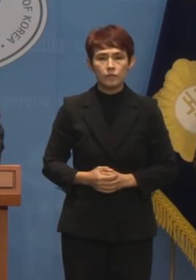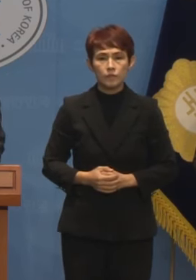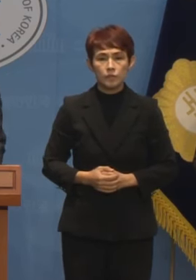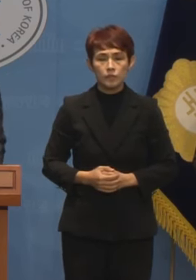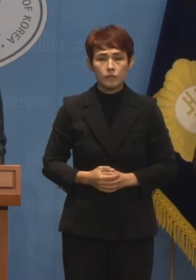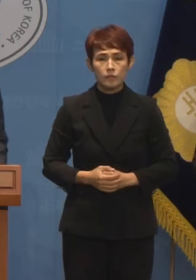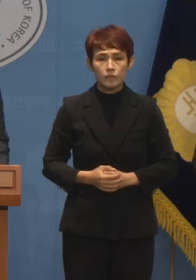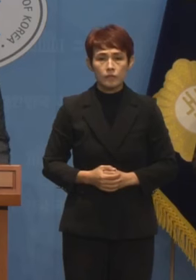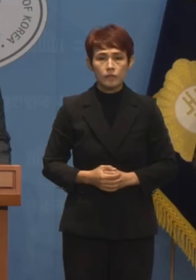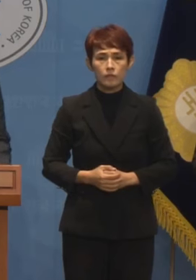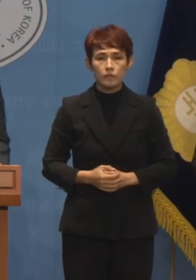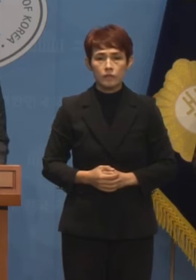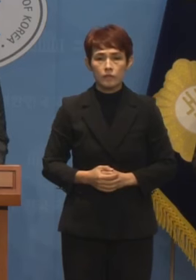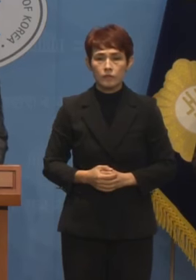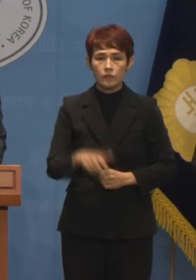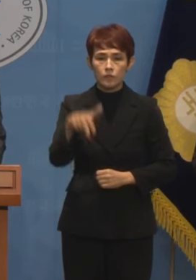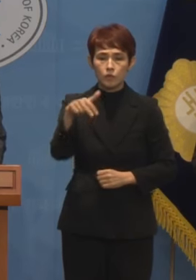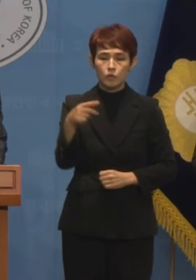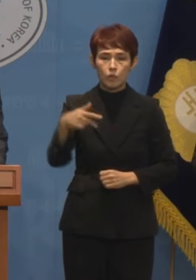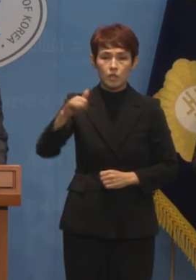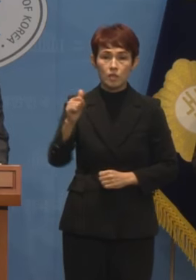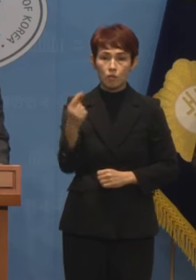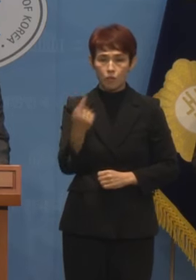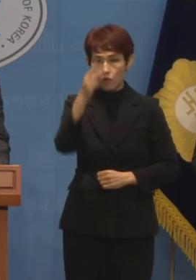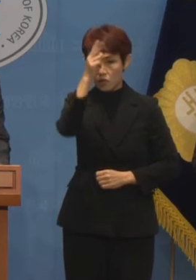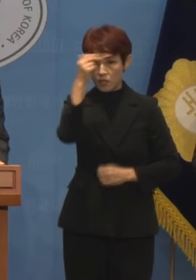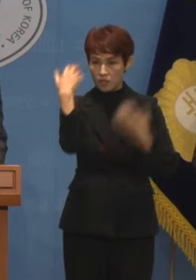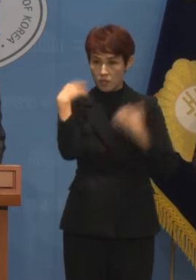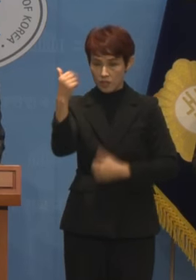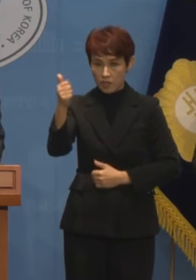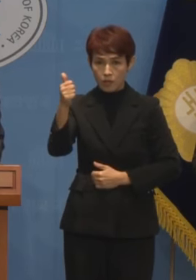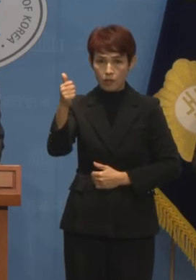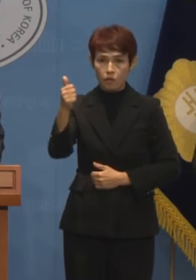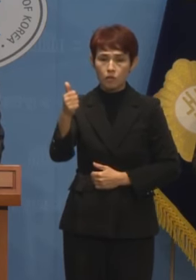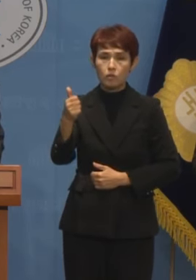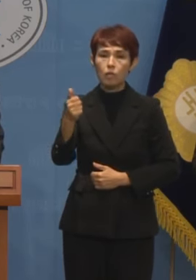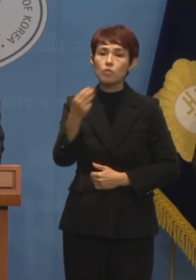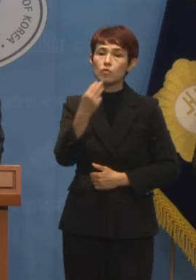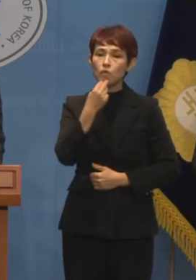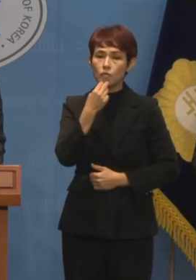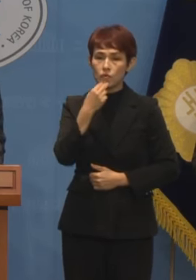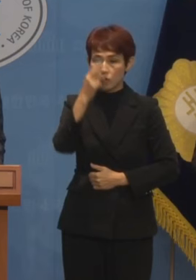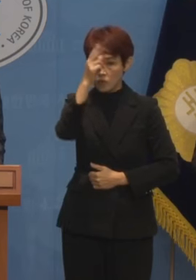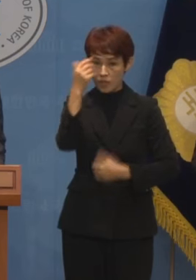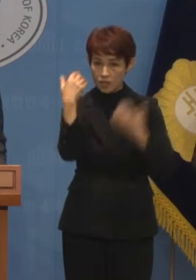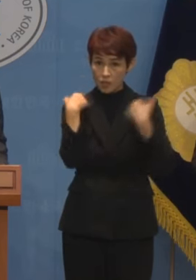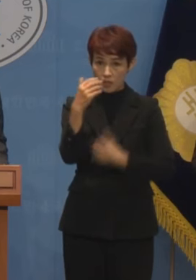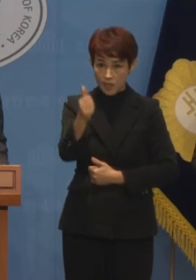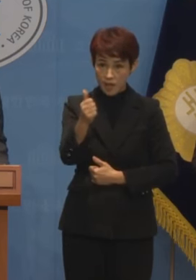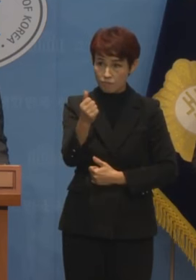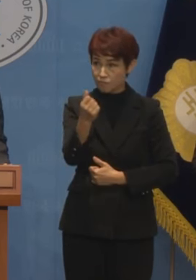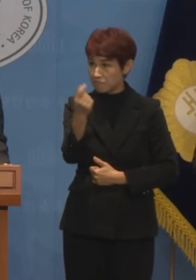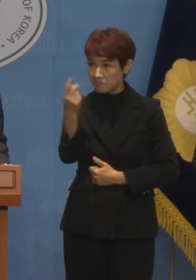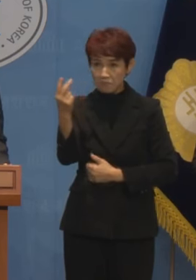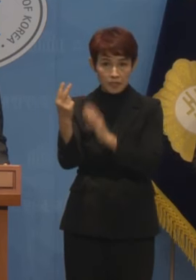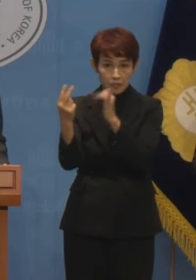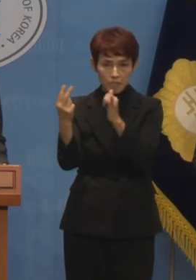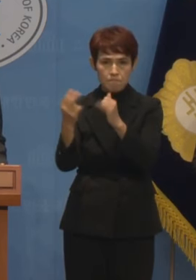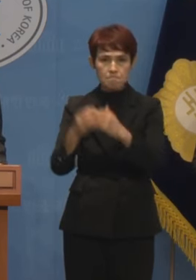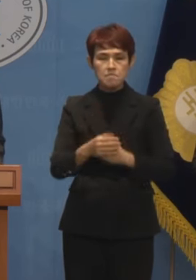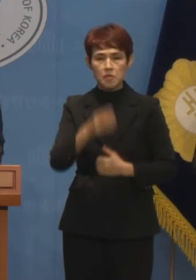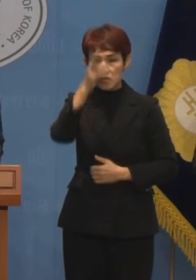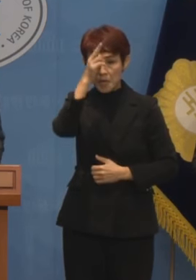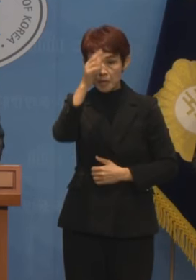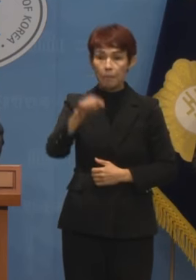당시 조지호 경찰청장, 김봉식 서울청장 등 경찰의 지휘부는